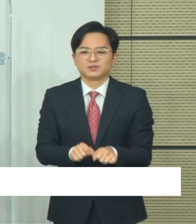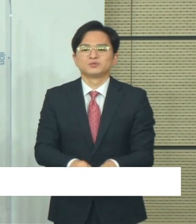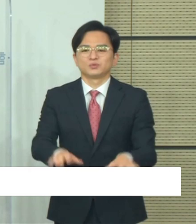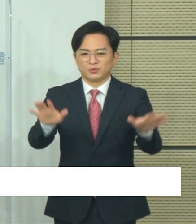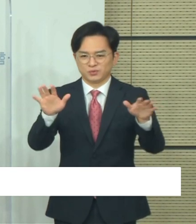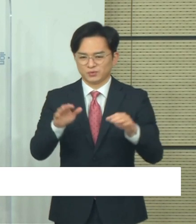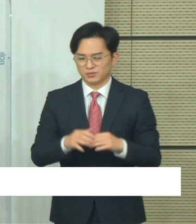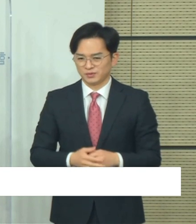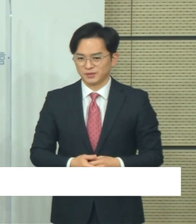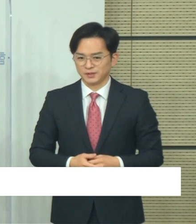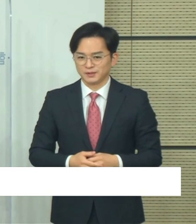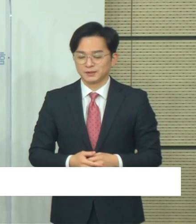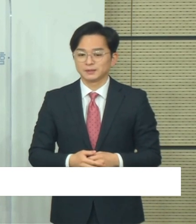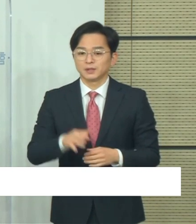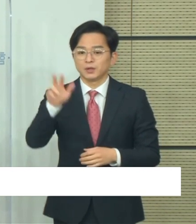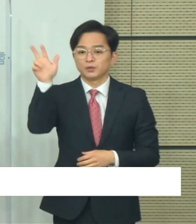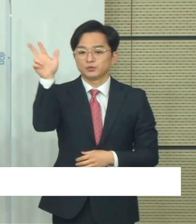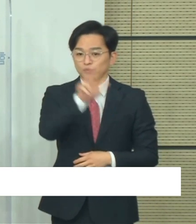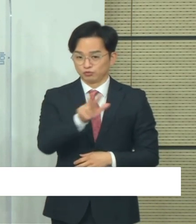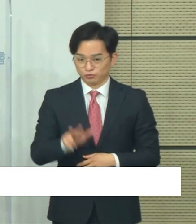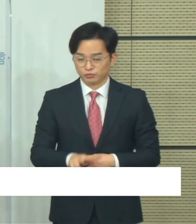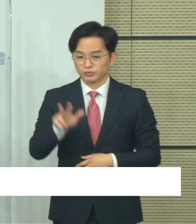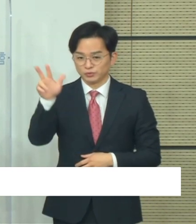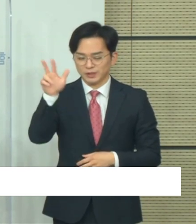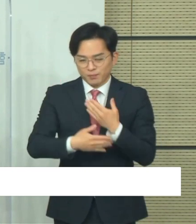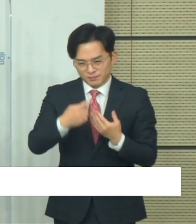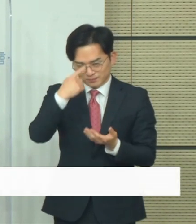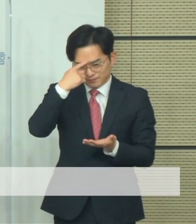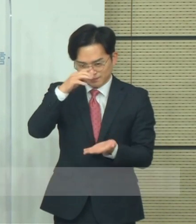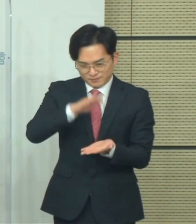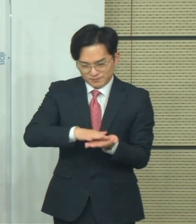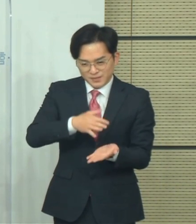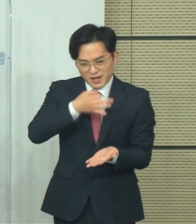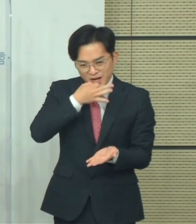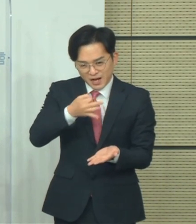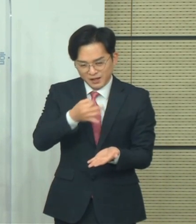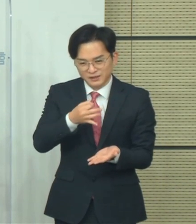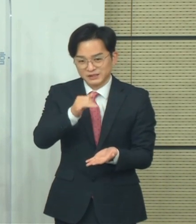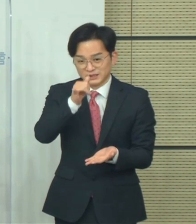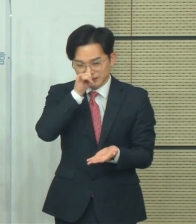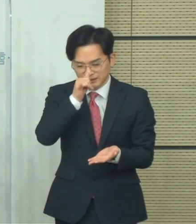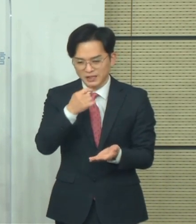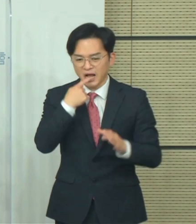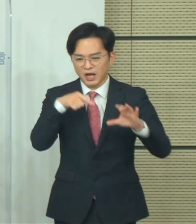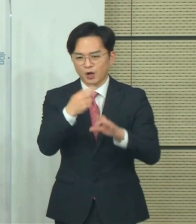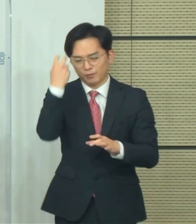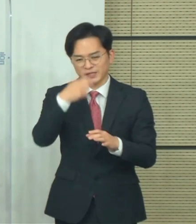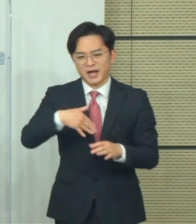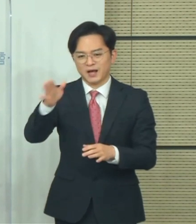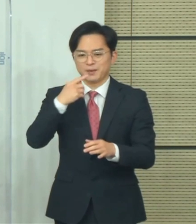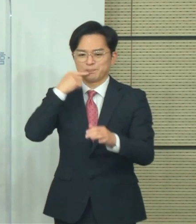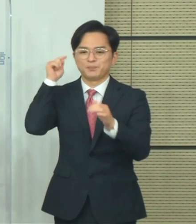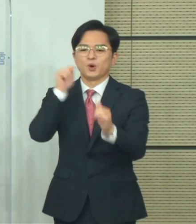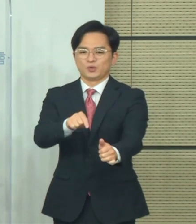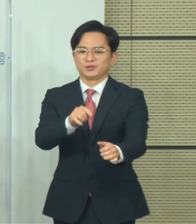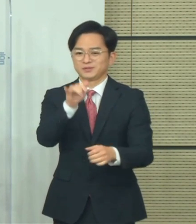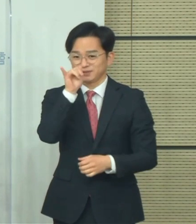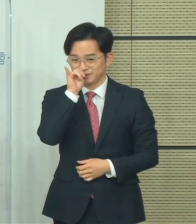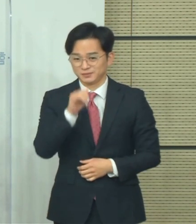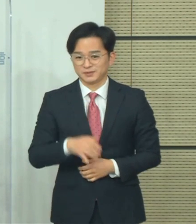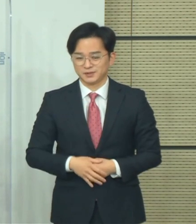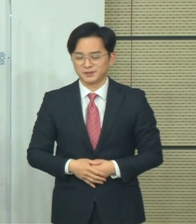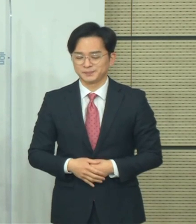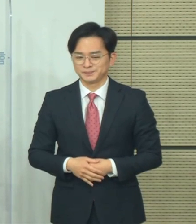대한 진단검사 행정명령을 시행합니다. 발열과 인후통, 근육통 등 코로나19